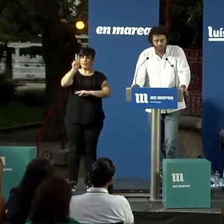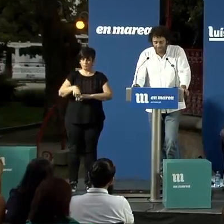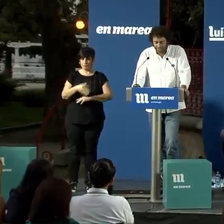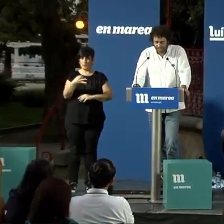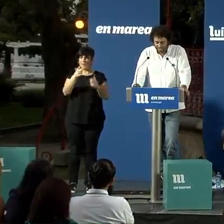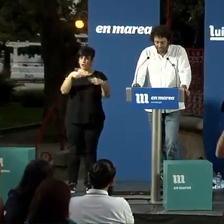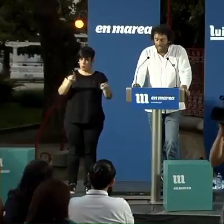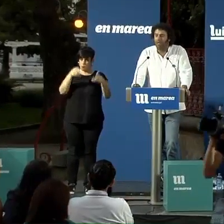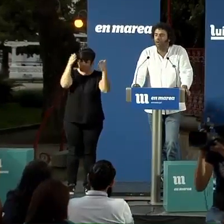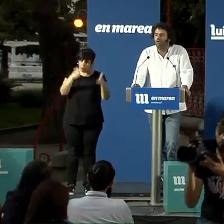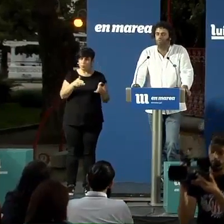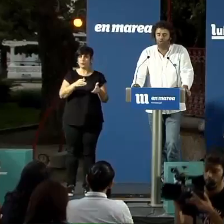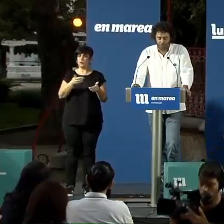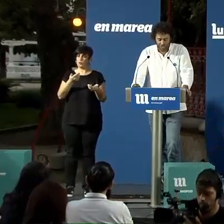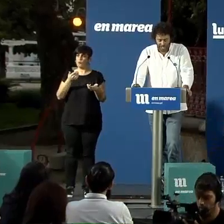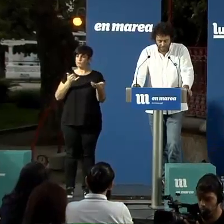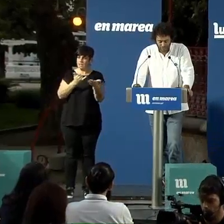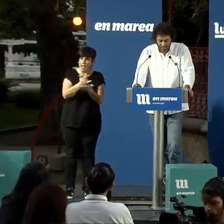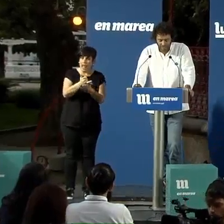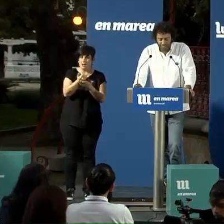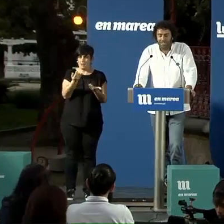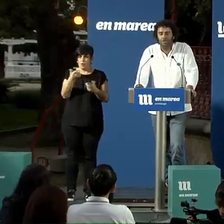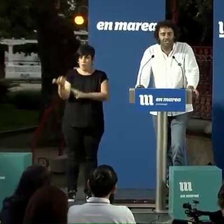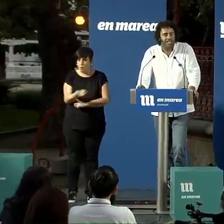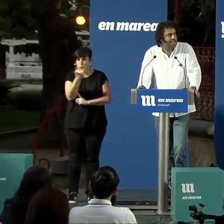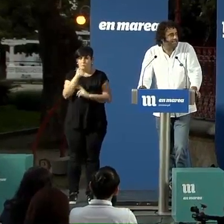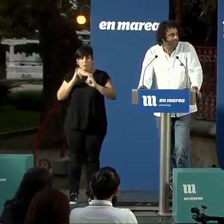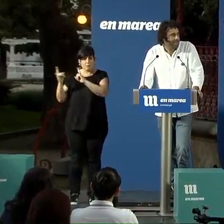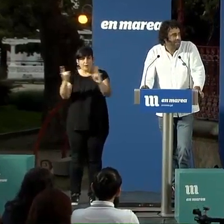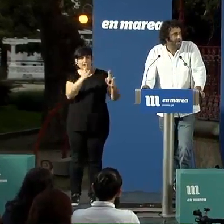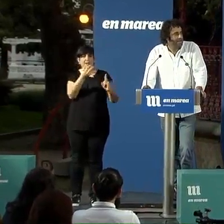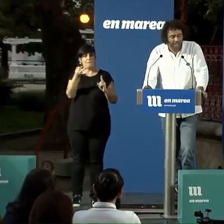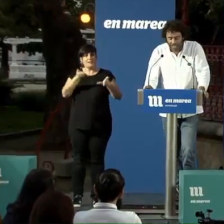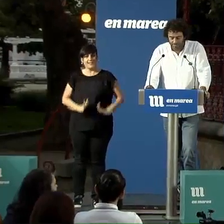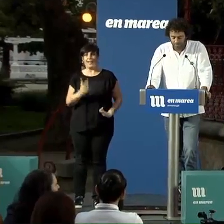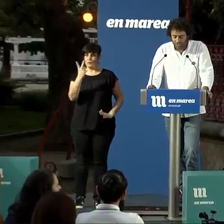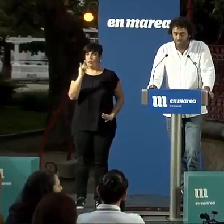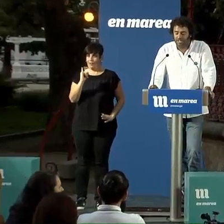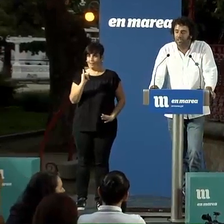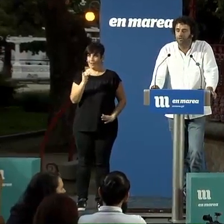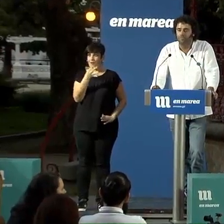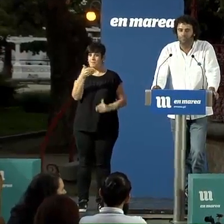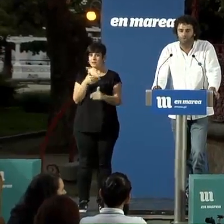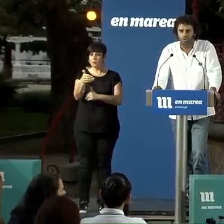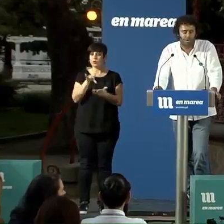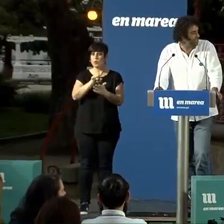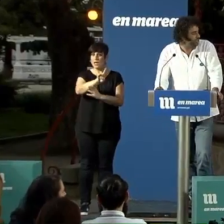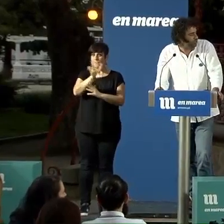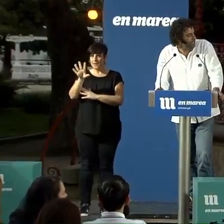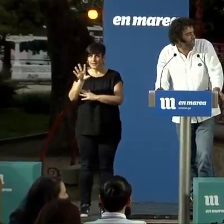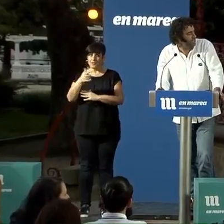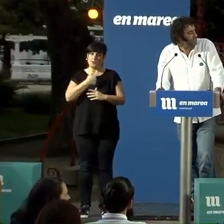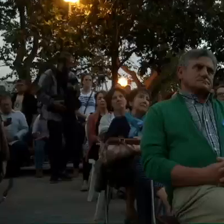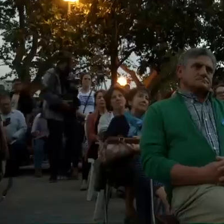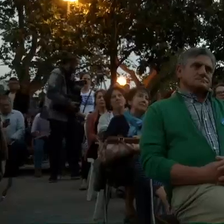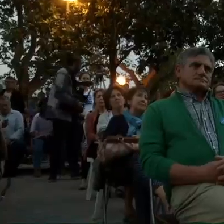músico, cooperativista, labrego, bombeiro forestal, pai de 2 nenas, e a partir do día 25, xunto con Ángeles